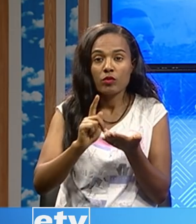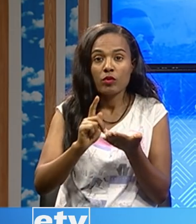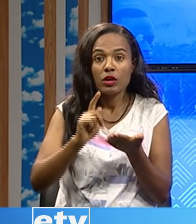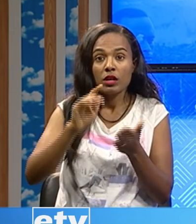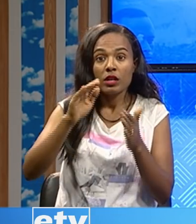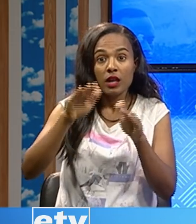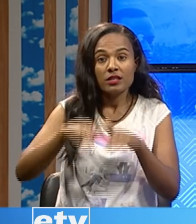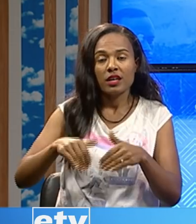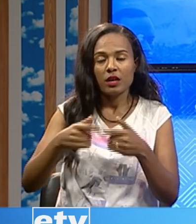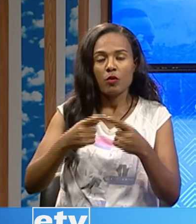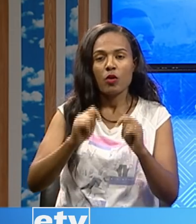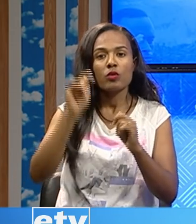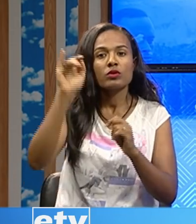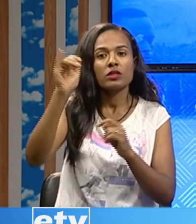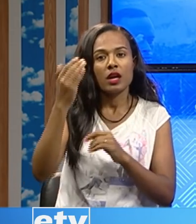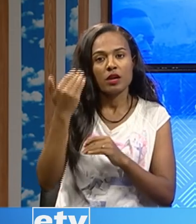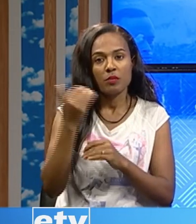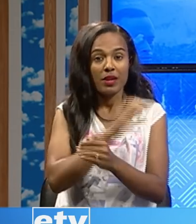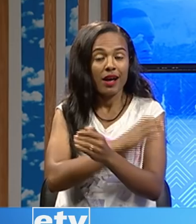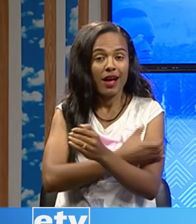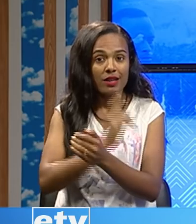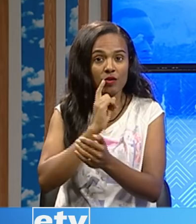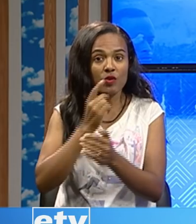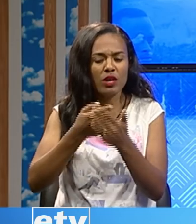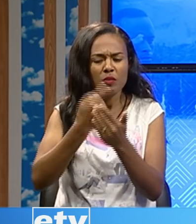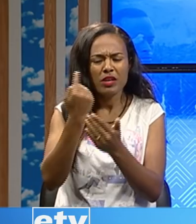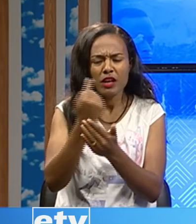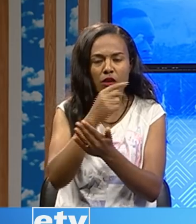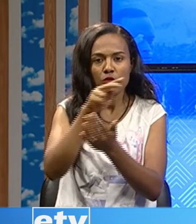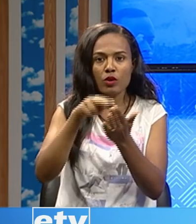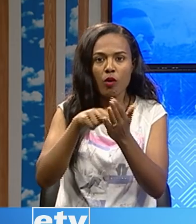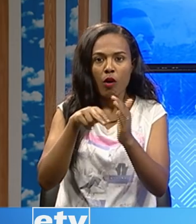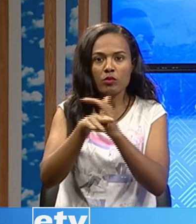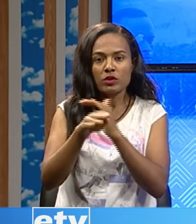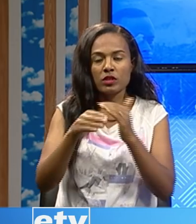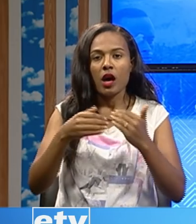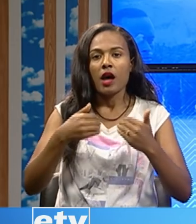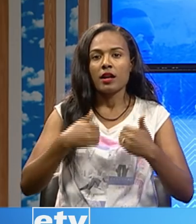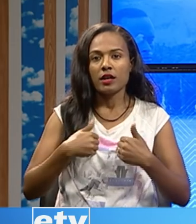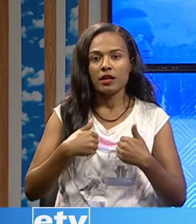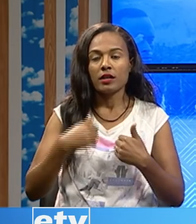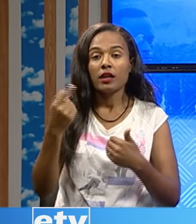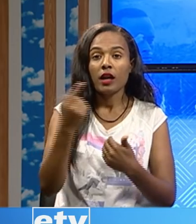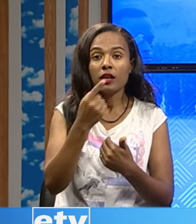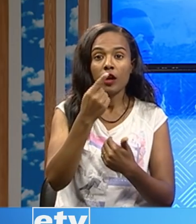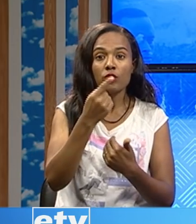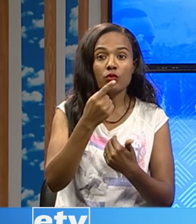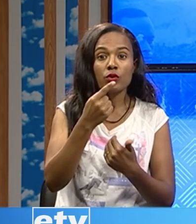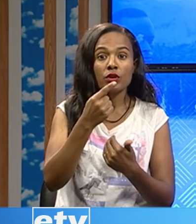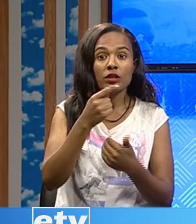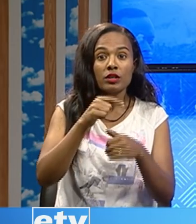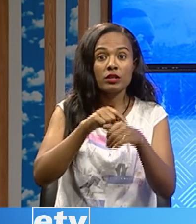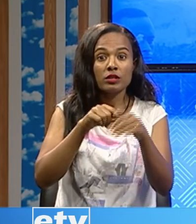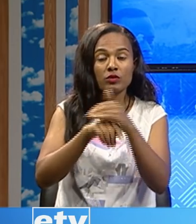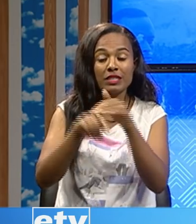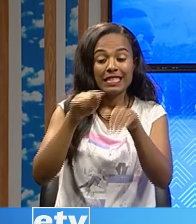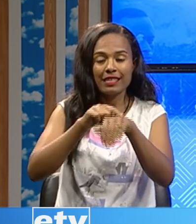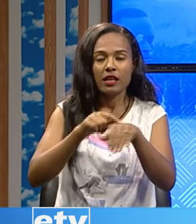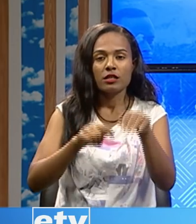የሞከረው እዛ የነበረ ኃይል ይሄ በእያንዳንዱ ተቋም ውስጥ አለ እያንዳንዱ ሚኒስትሪ ውስጥ እያንዳንዱ ምናምን ውስጥ ጊዜ